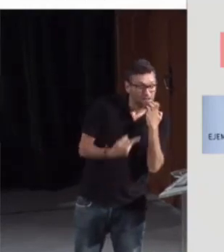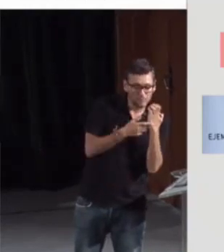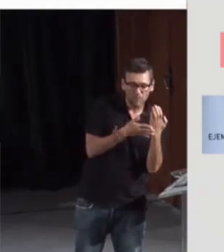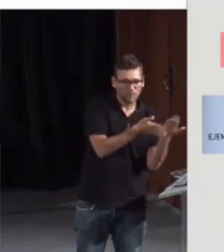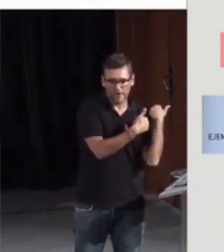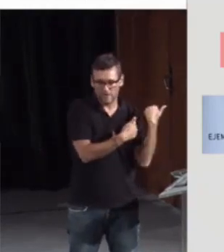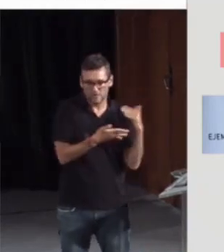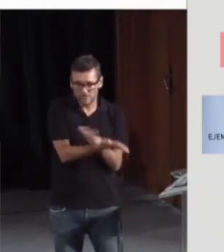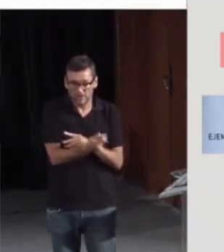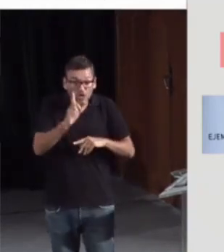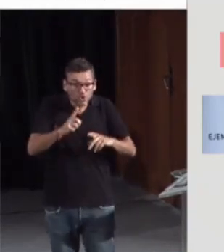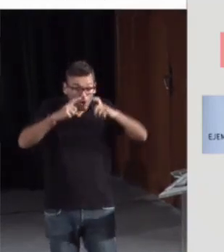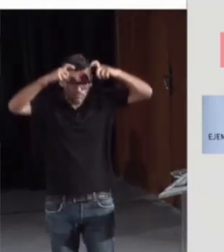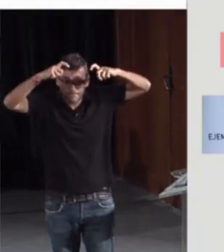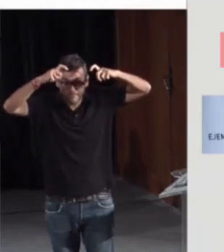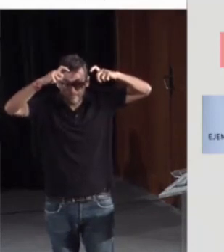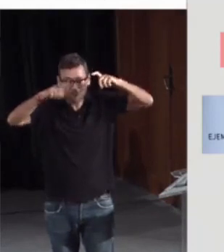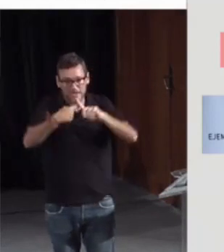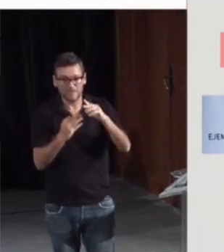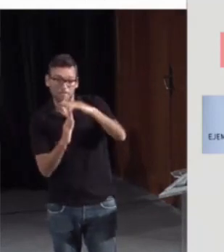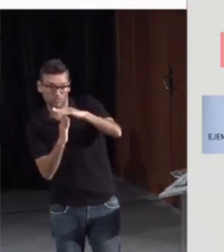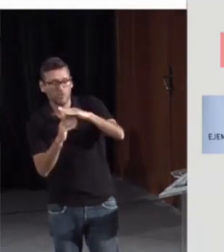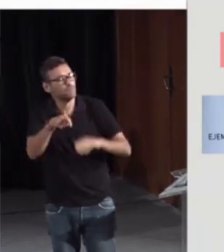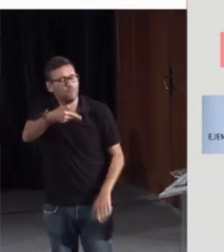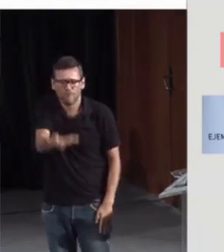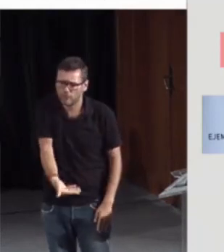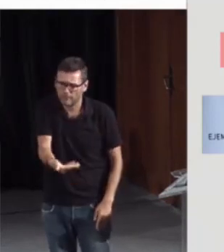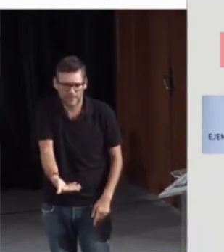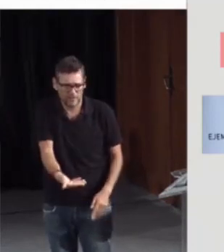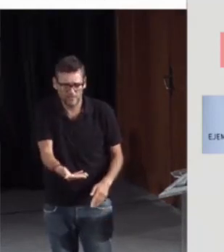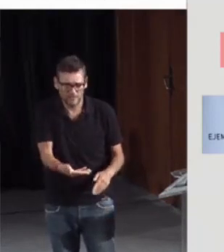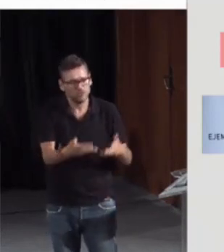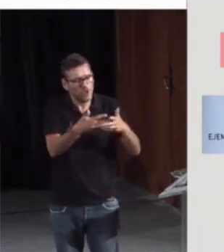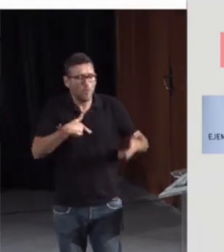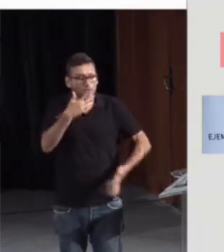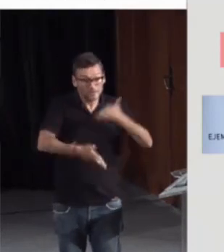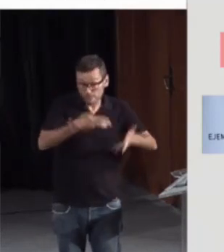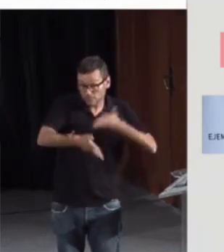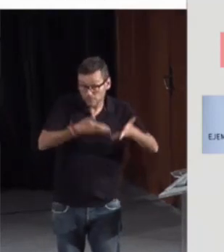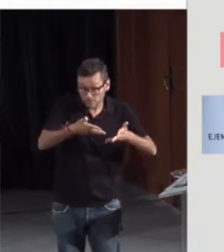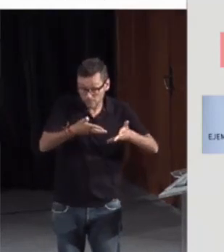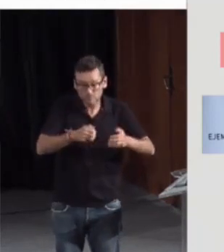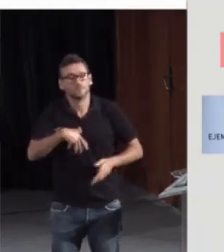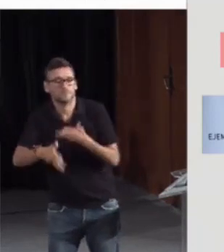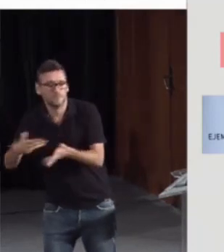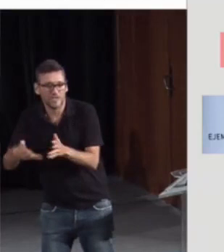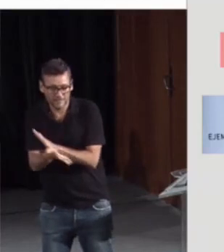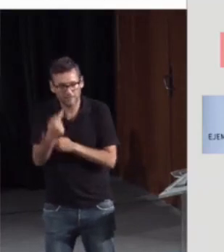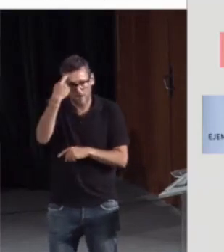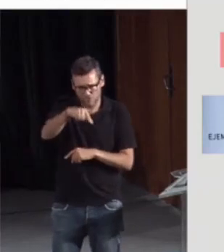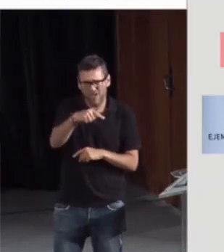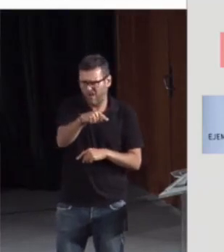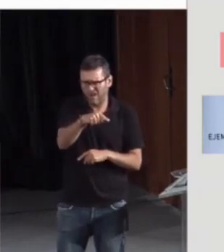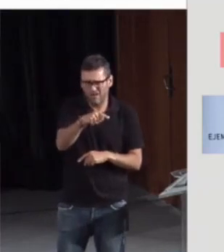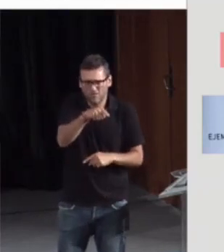natural, este condicional ejemplo se elimina y se sustituye por la elevación de las cejas, lo que es la expresión facial,